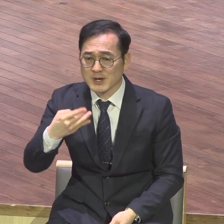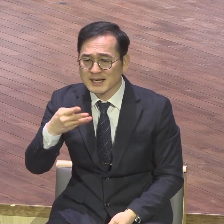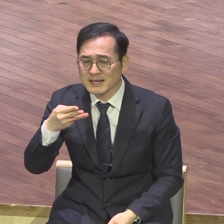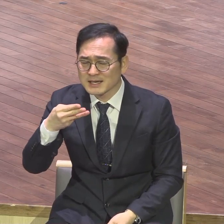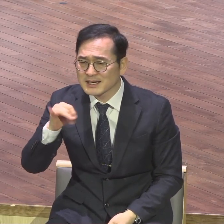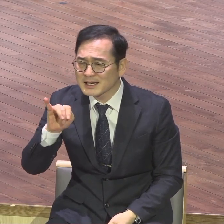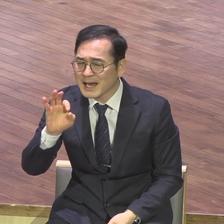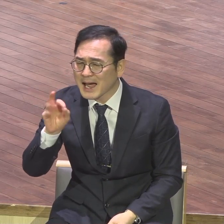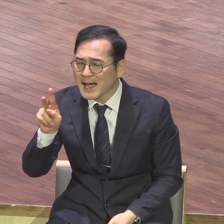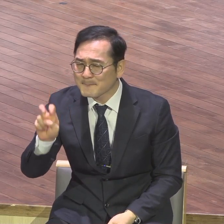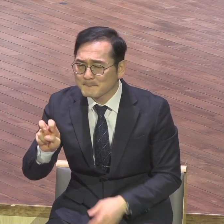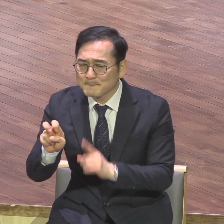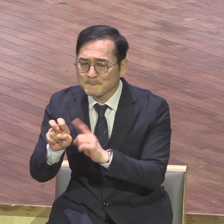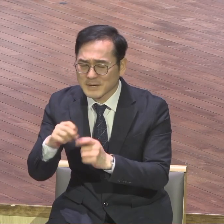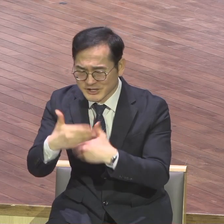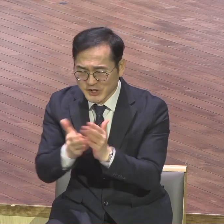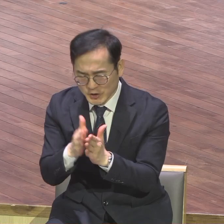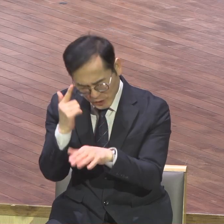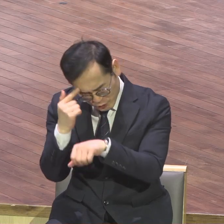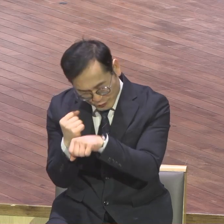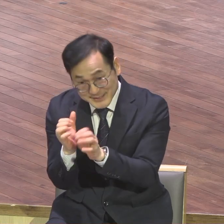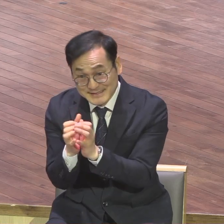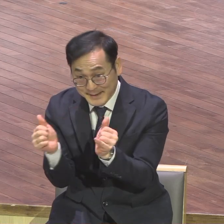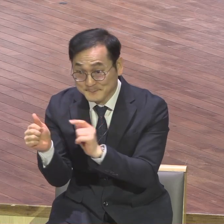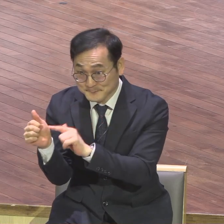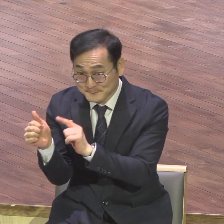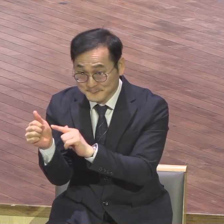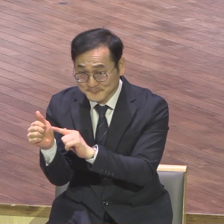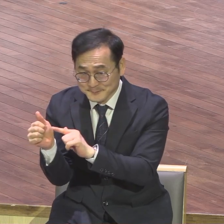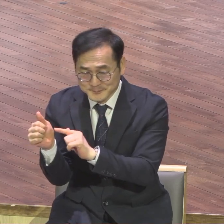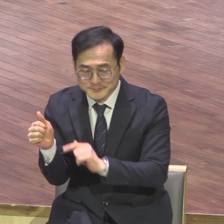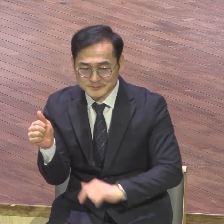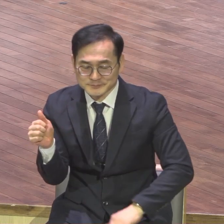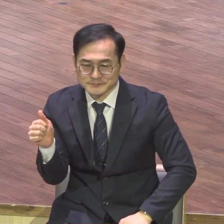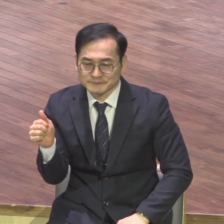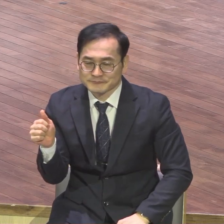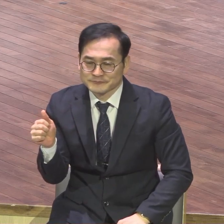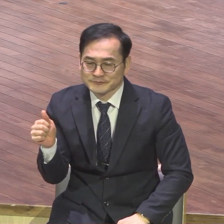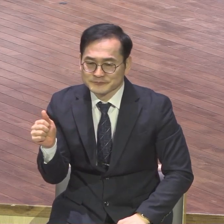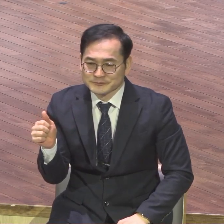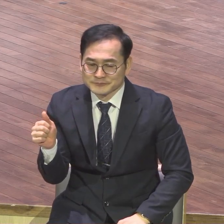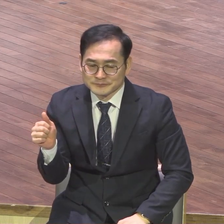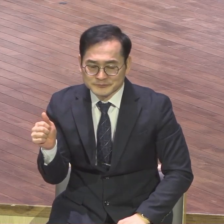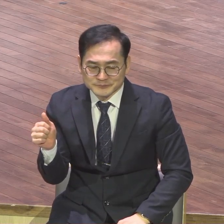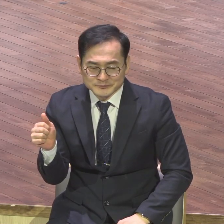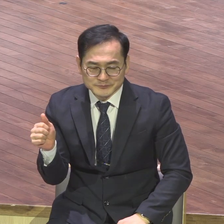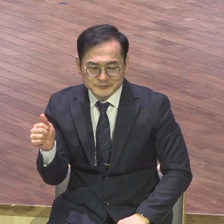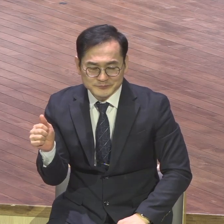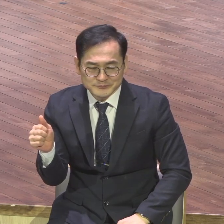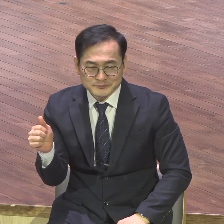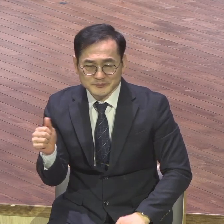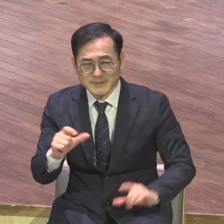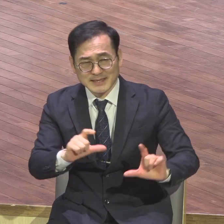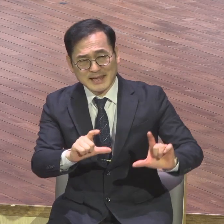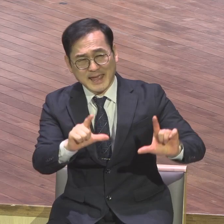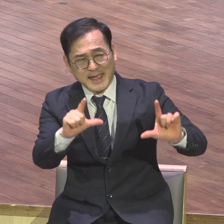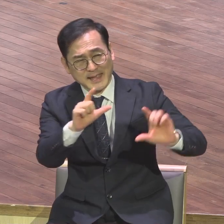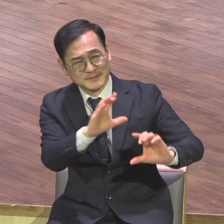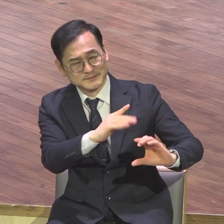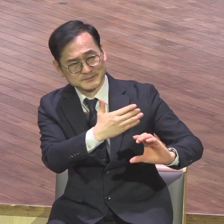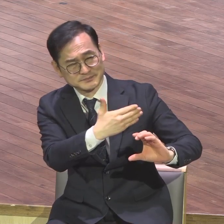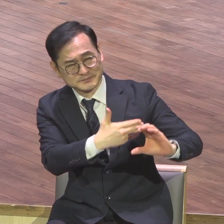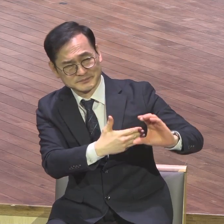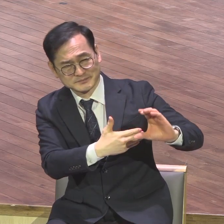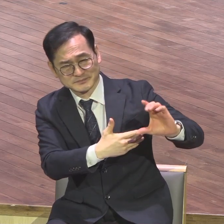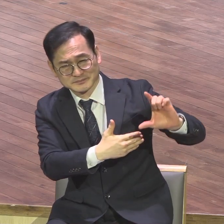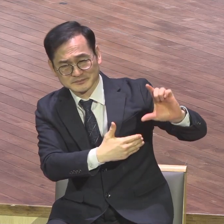핸드릭슨, 유명한 주석가지요. 핸드릭슨이 여기에 대해 이렇게 표현했습니다. 솟아오르는 태양 앞에서